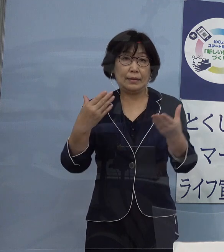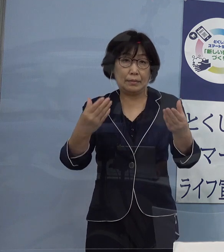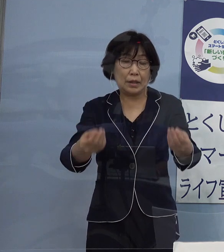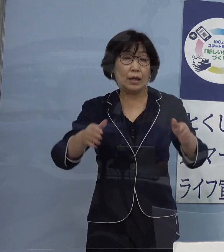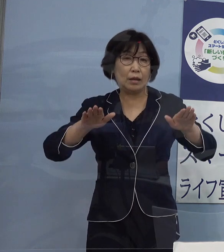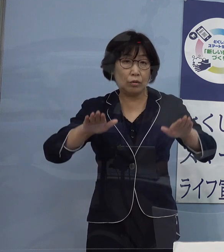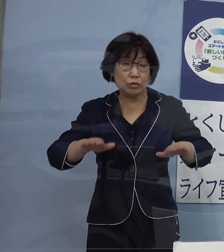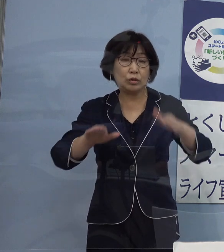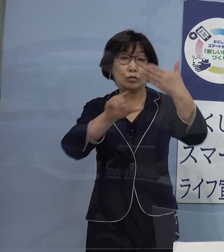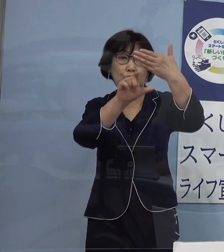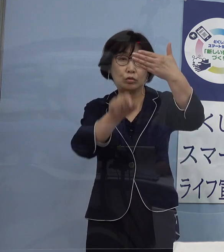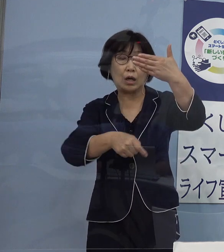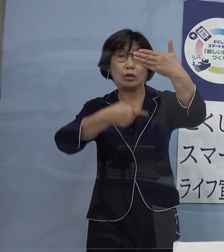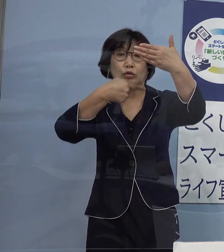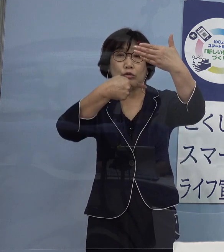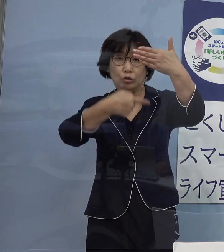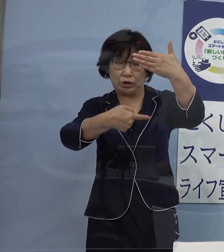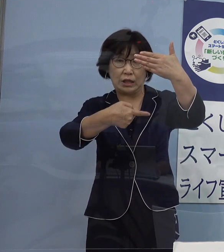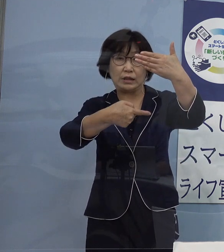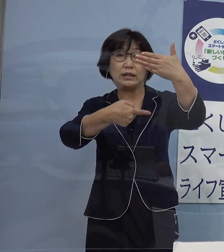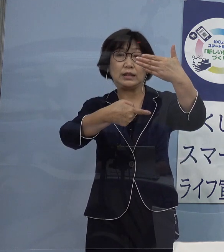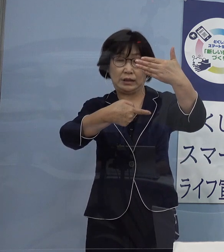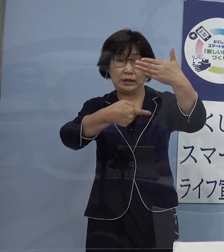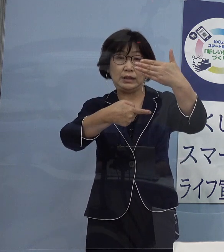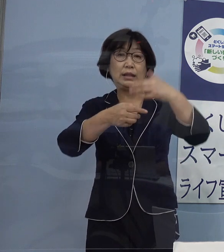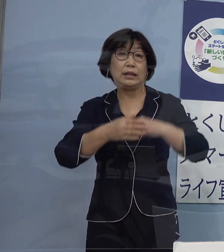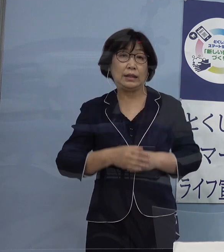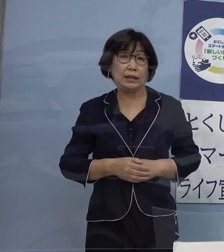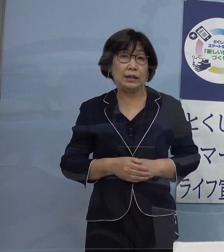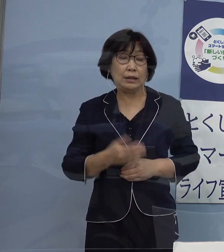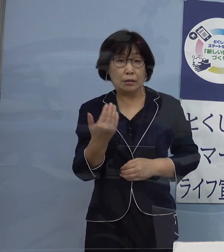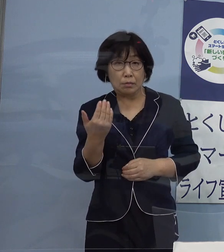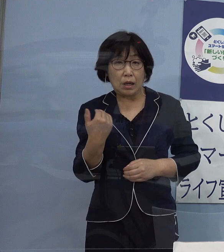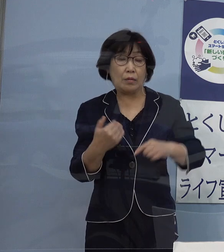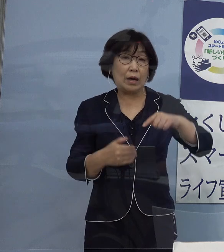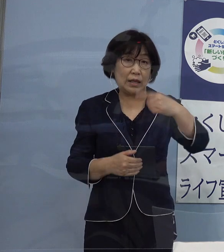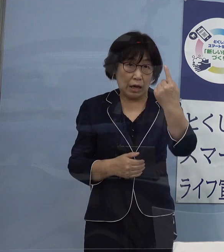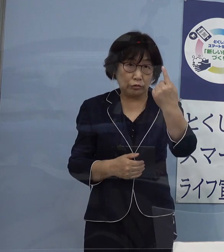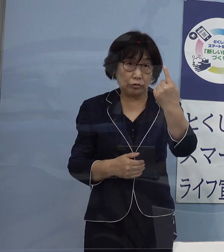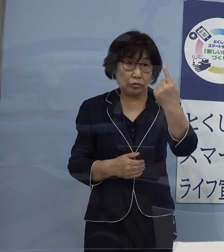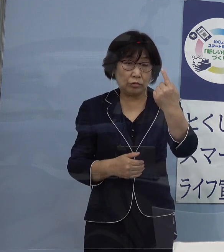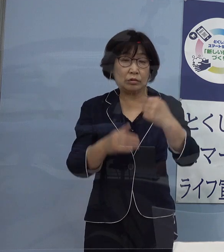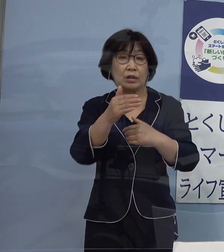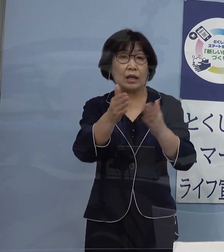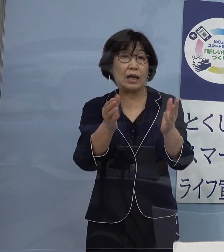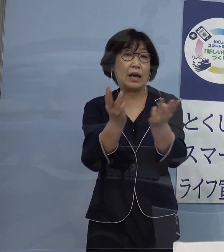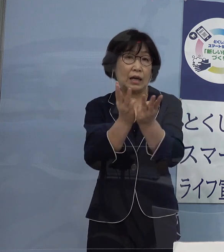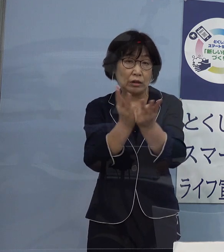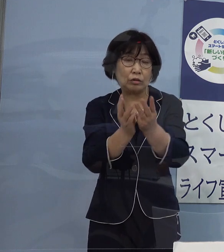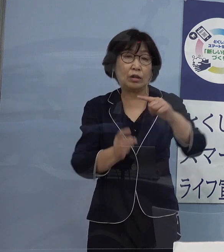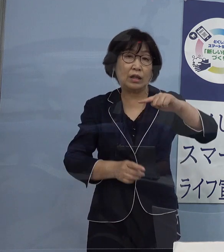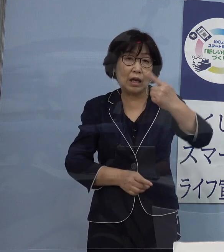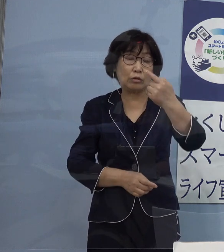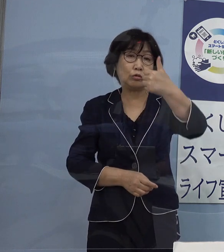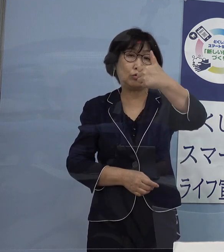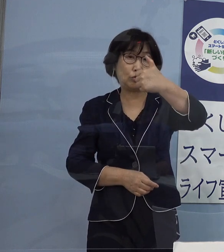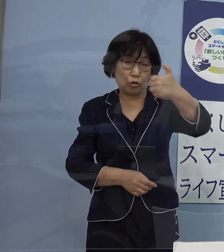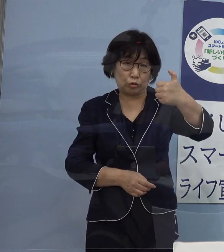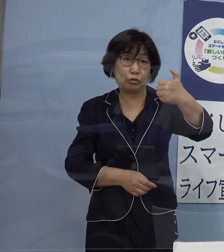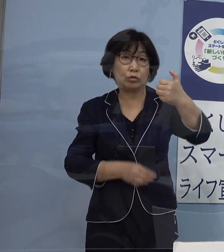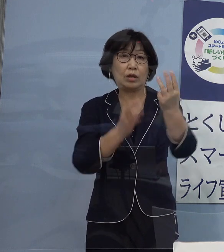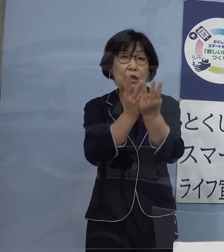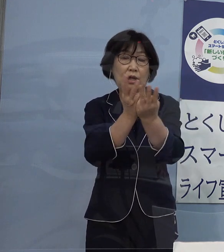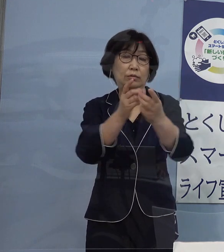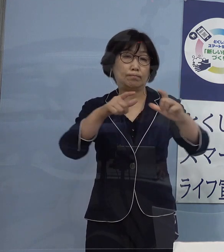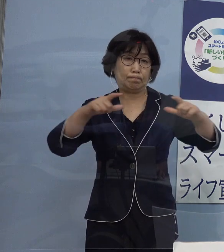9月1日付で従来の100室から150室へと拡大をさせていただ